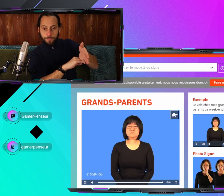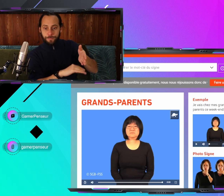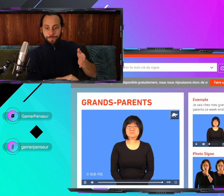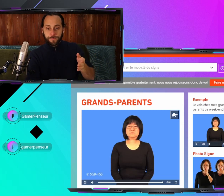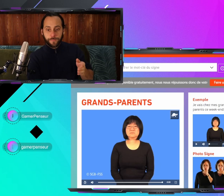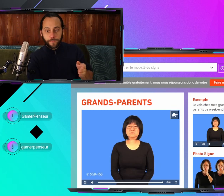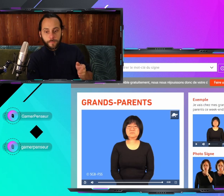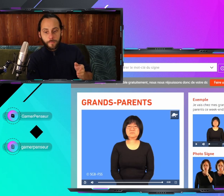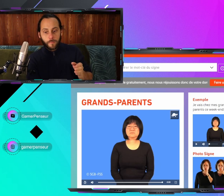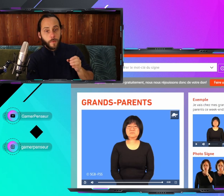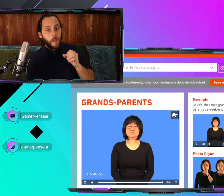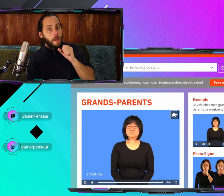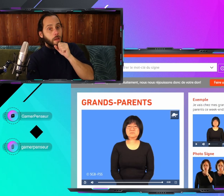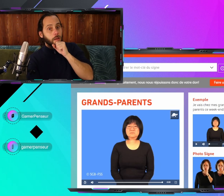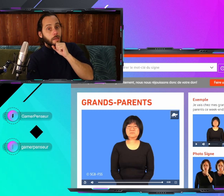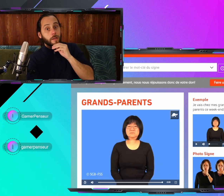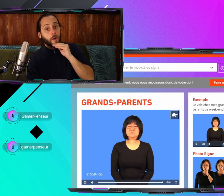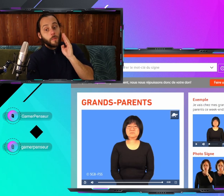d'autre.